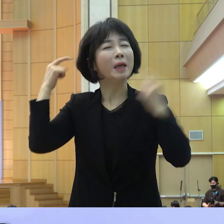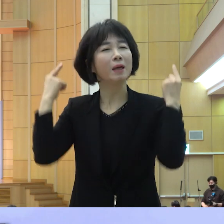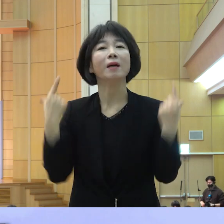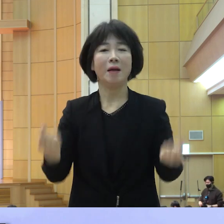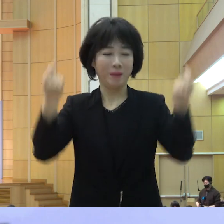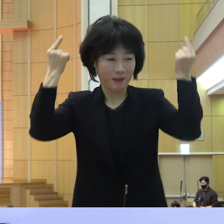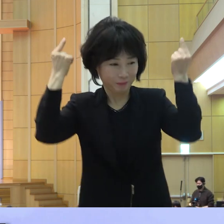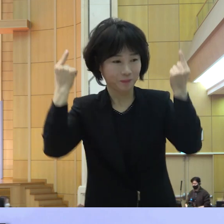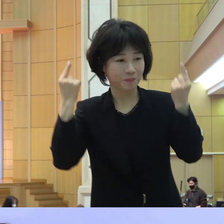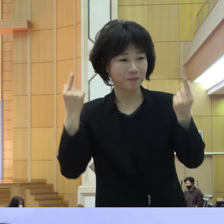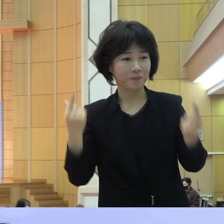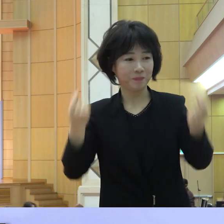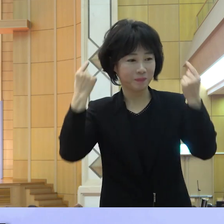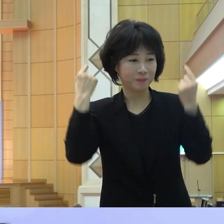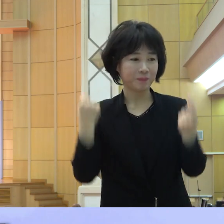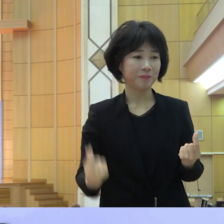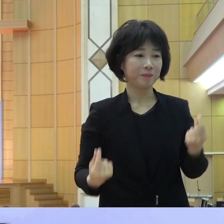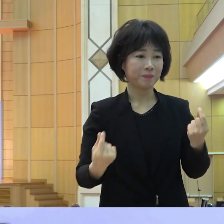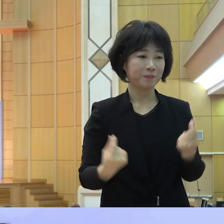피로다.